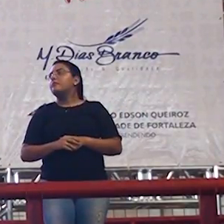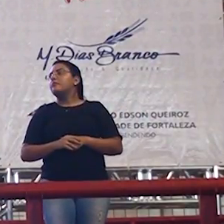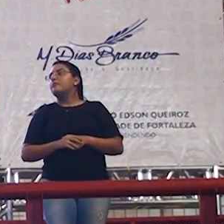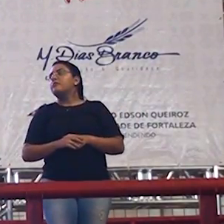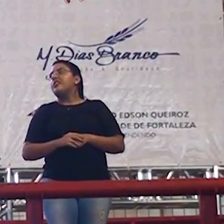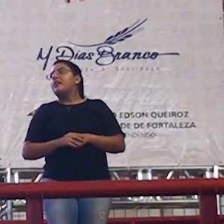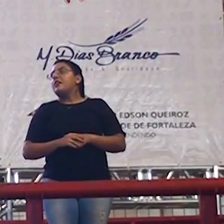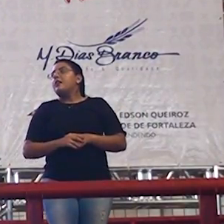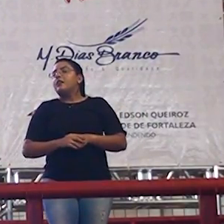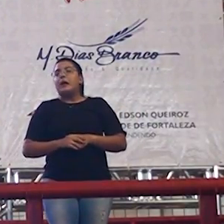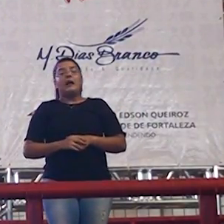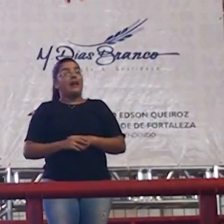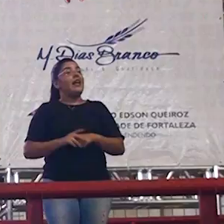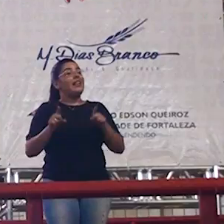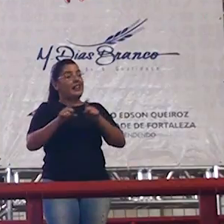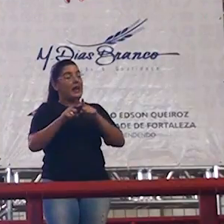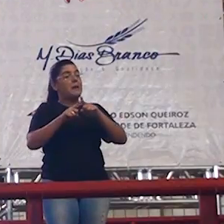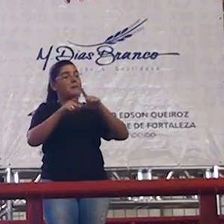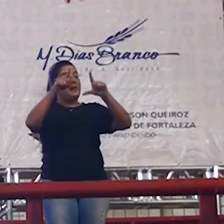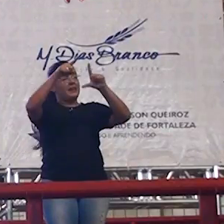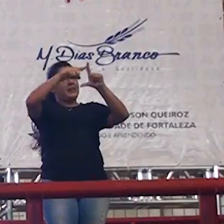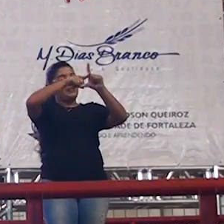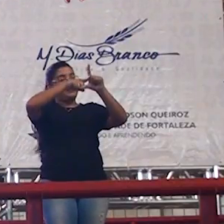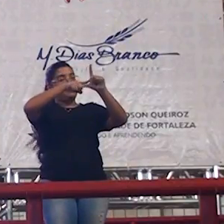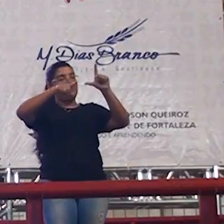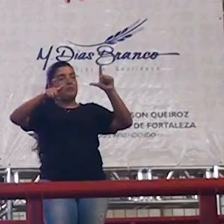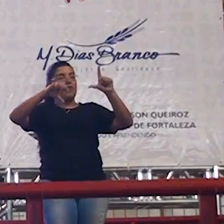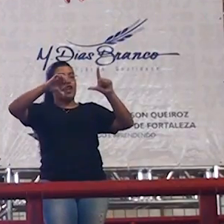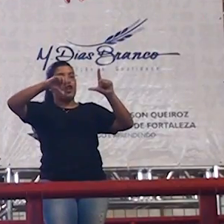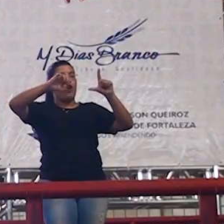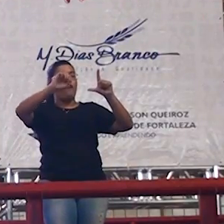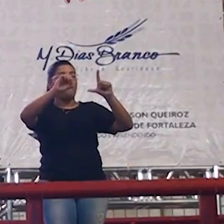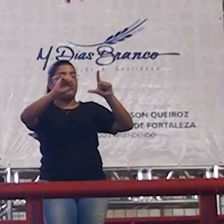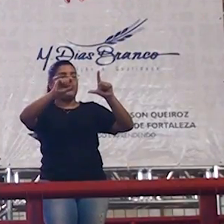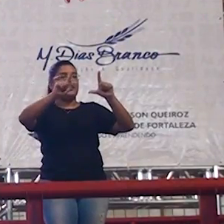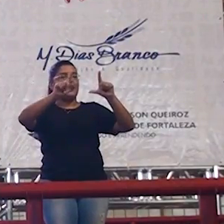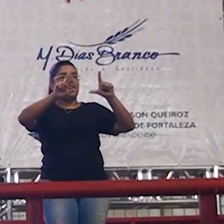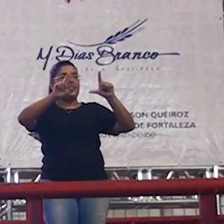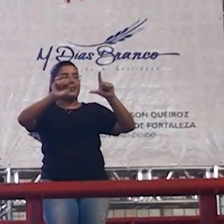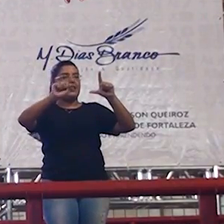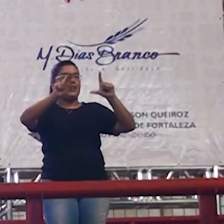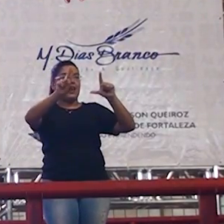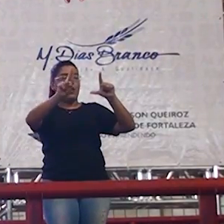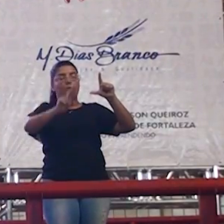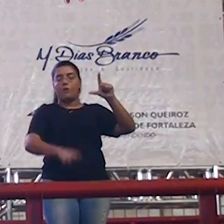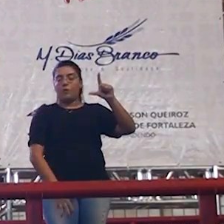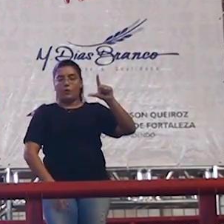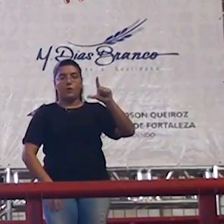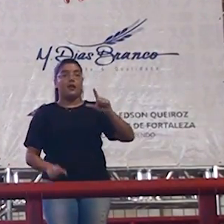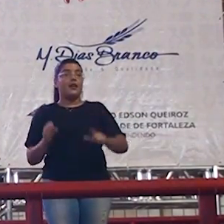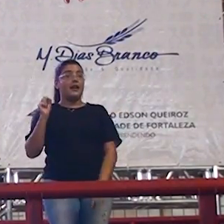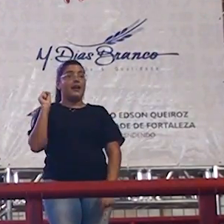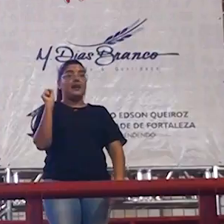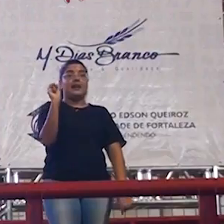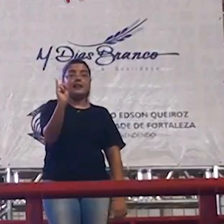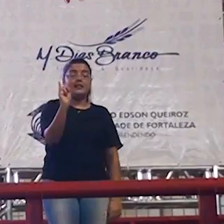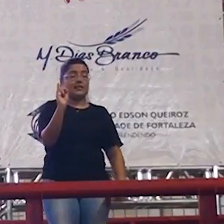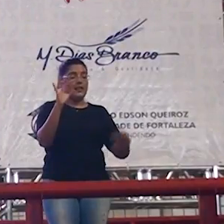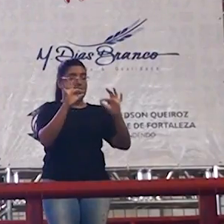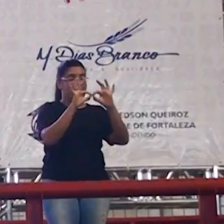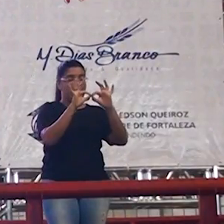tangente forma ângulo de 90 graus. Certo? Se uma reta é tangente a um